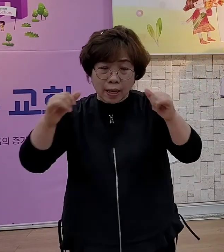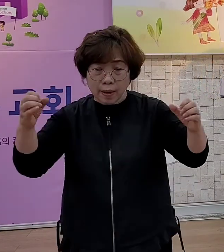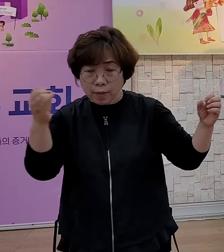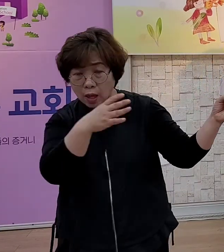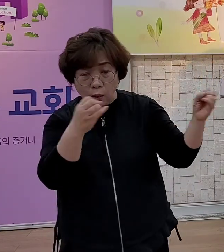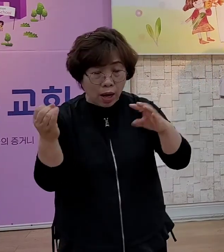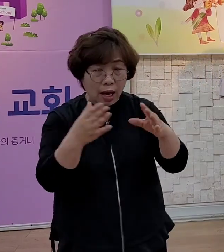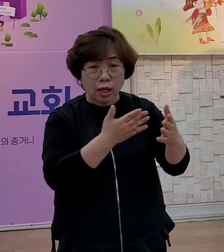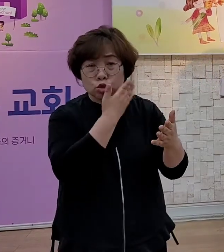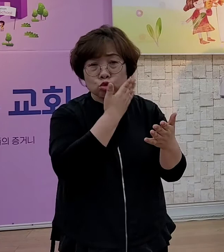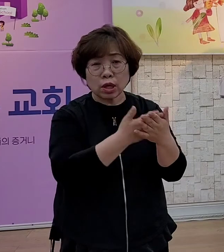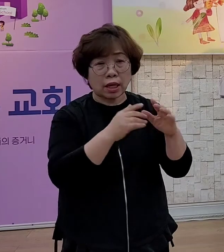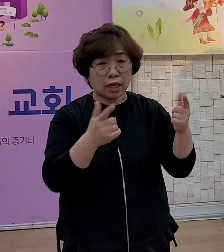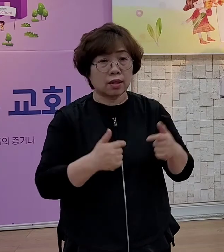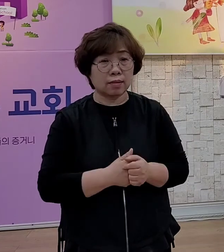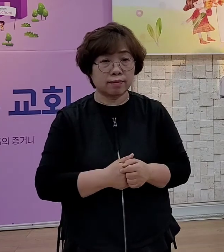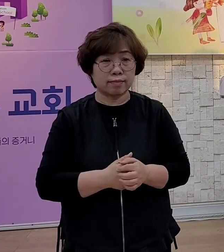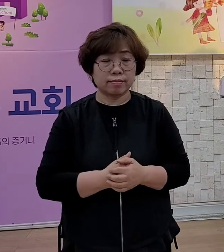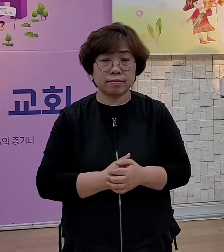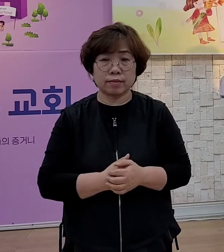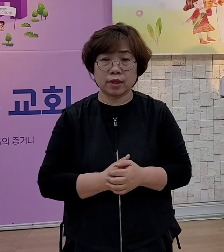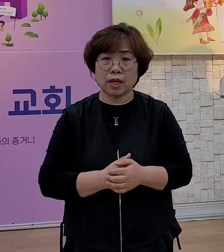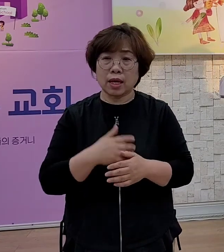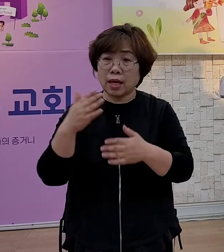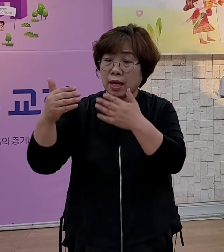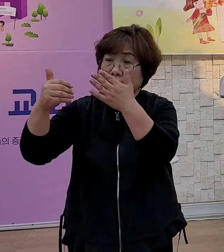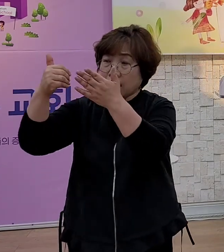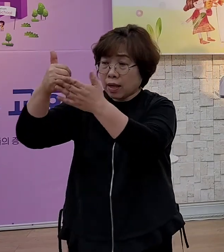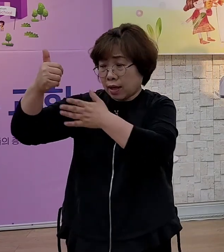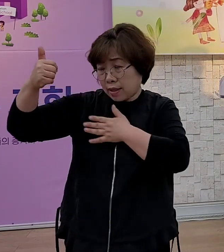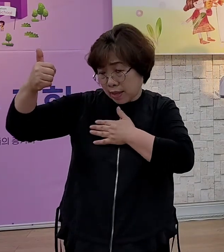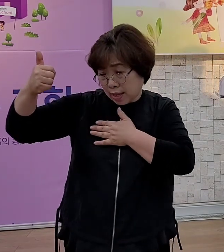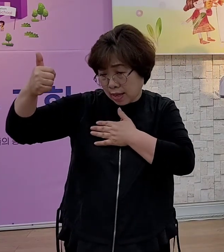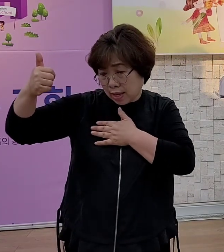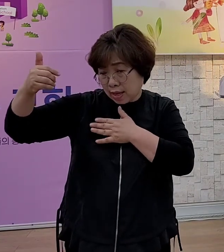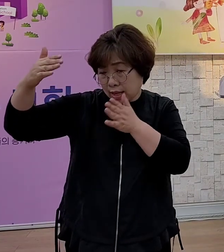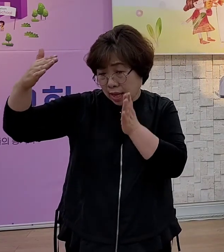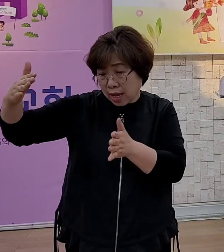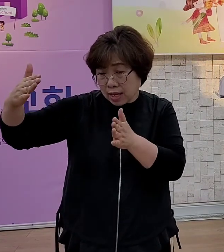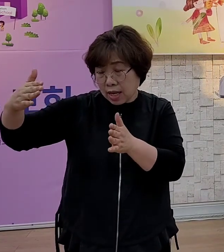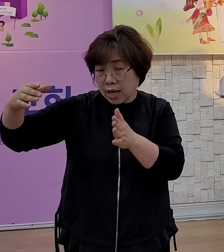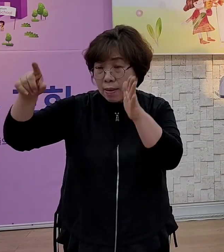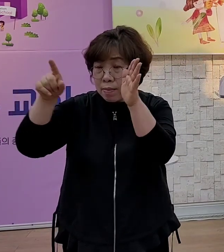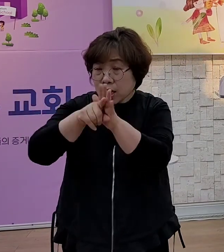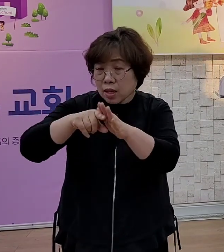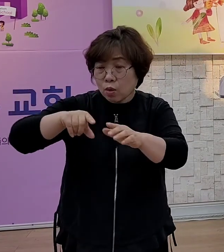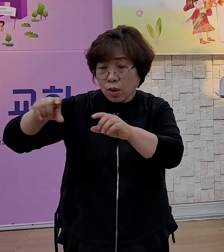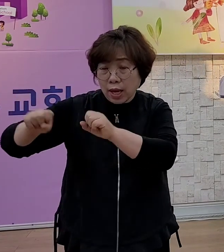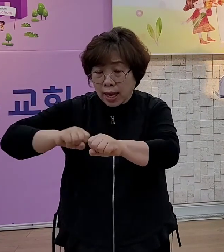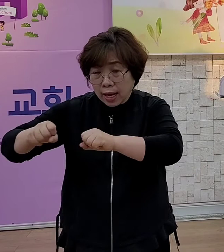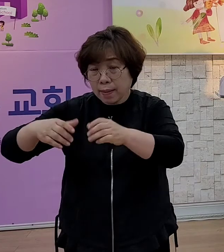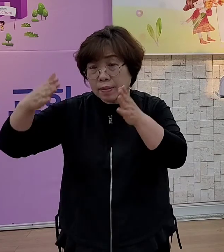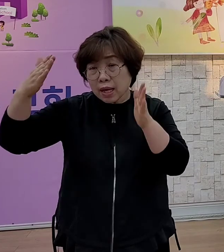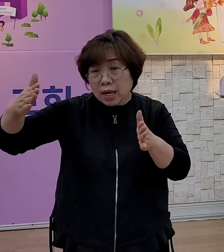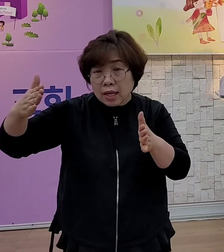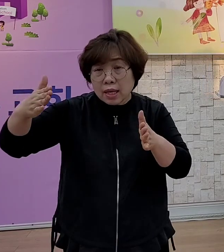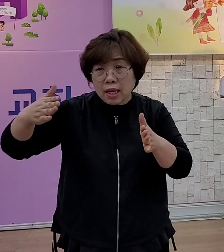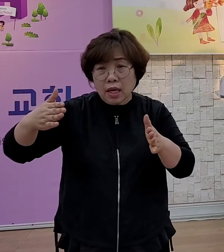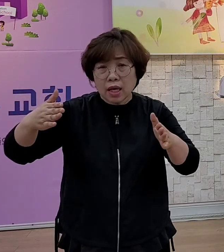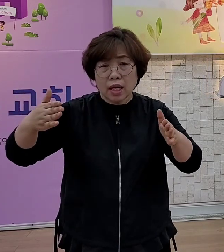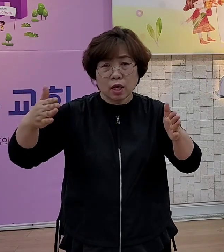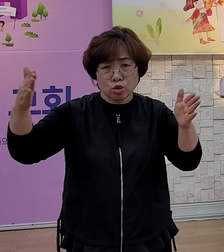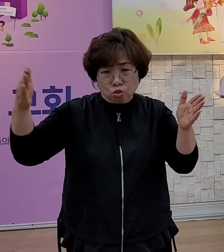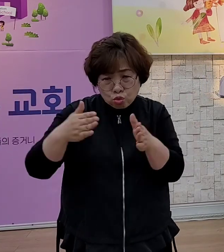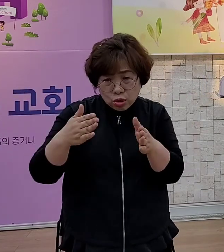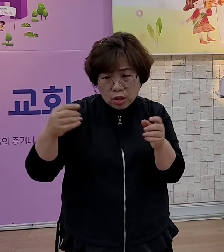말이에요. 오늘 야고보가 하나님과 우리 사이에 이 믿음과 행함 사이에 이 갭을 줄일 수 있는